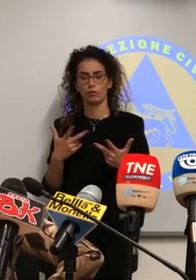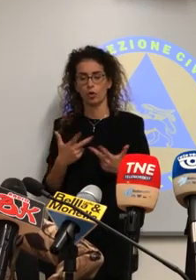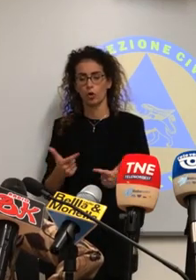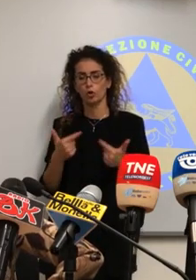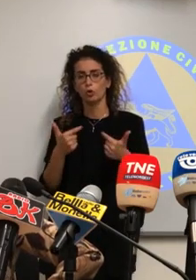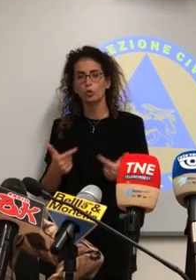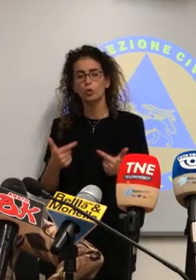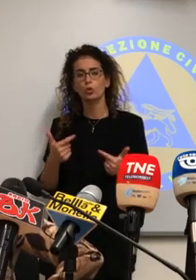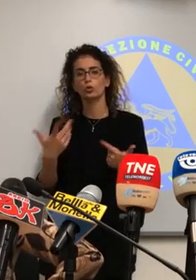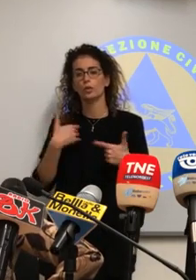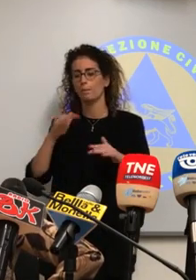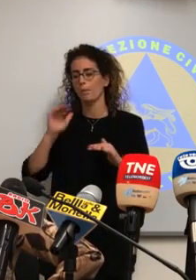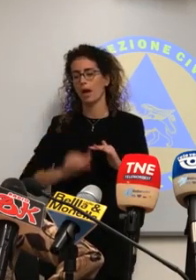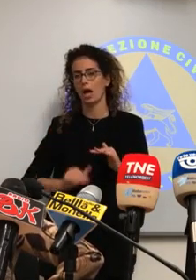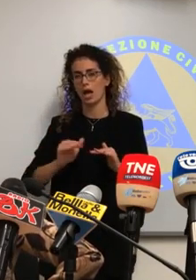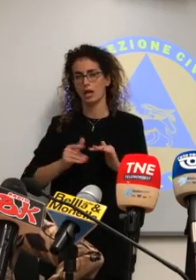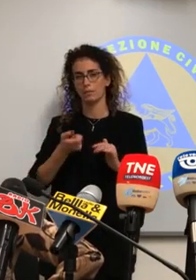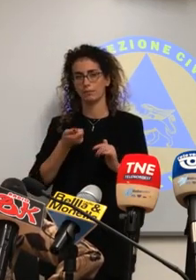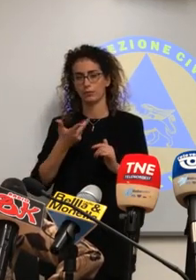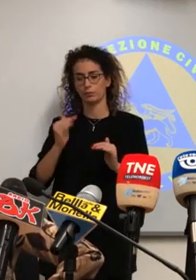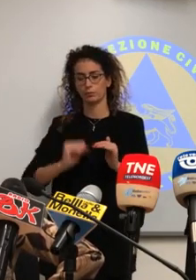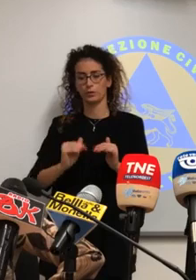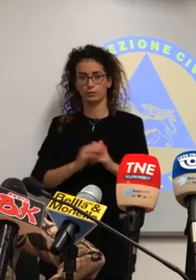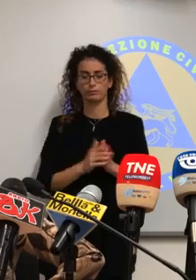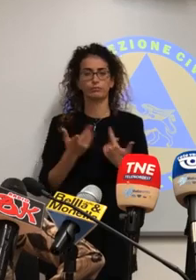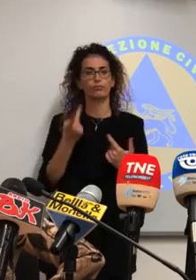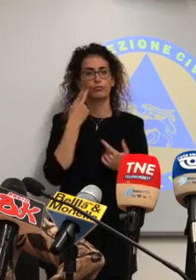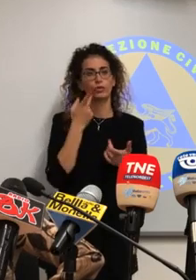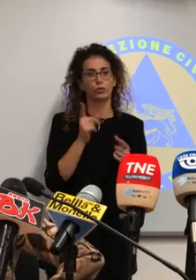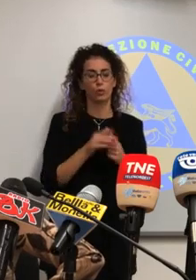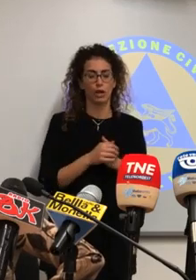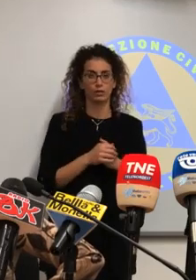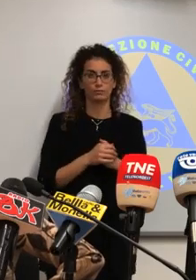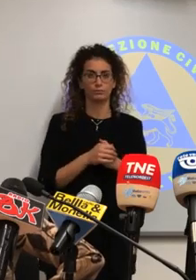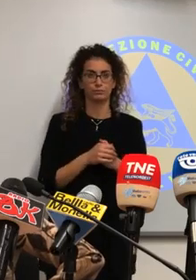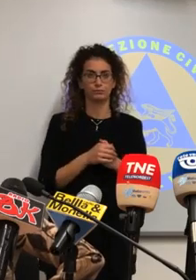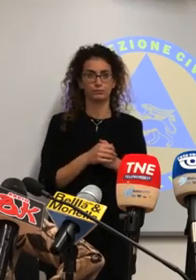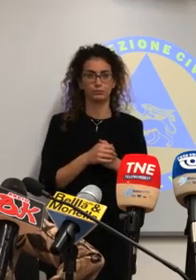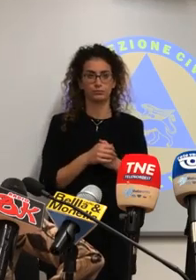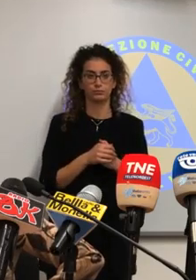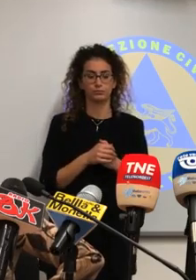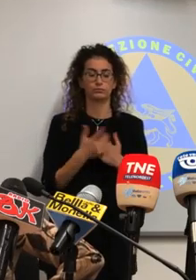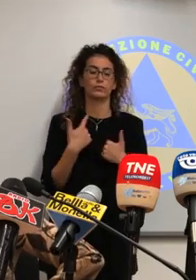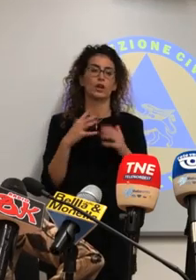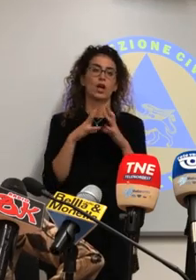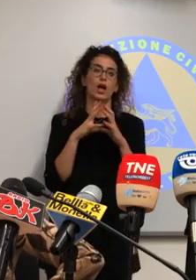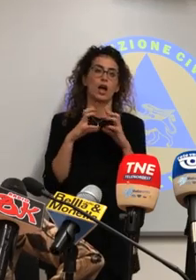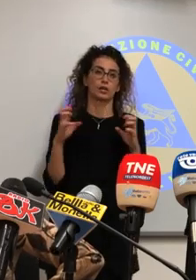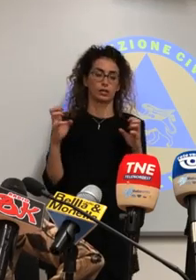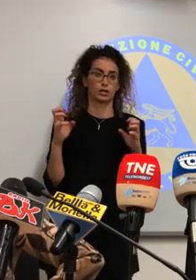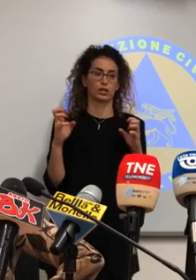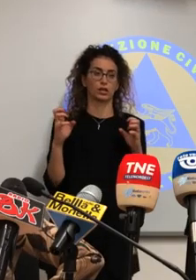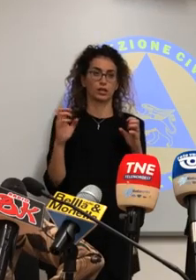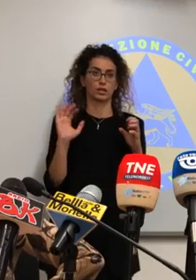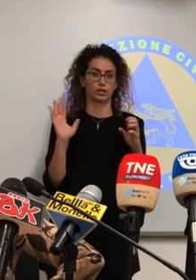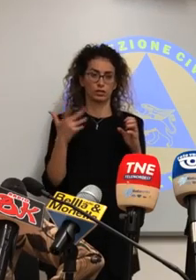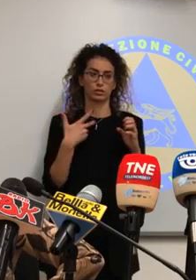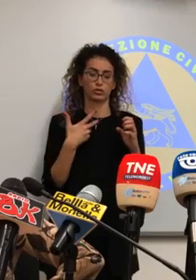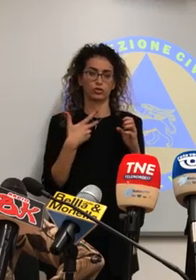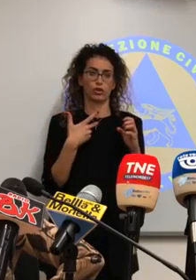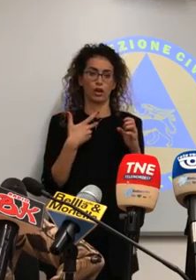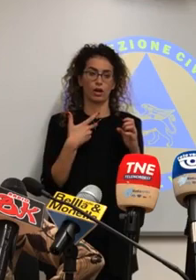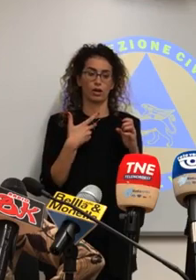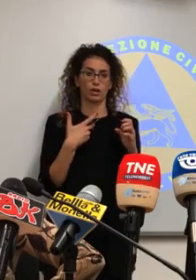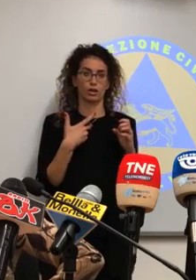è molto molto bassa, e abbiamo visto che anche perché tutte le aziende hanno la